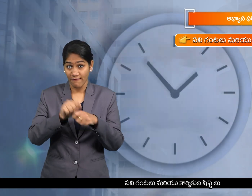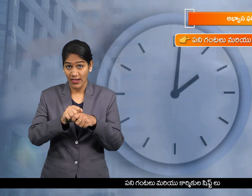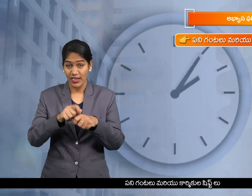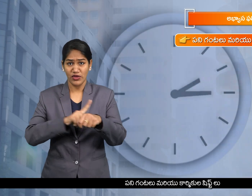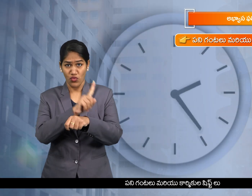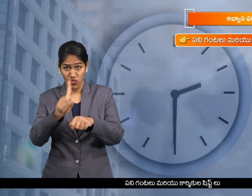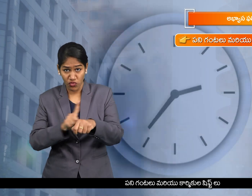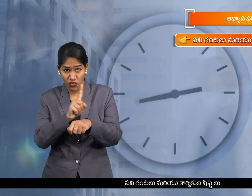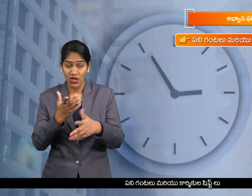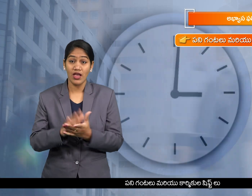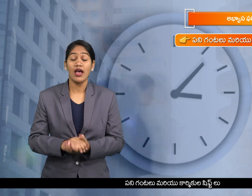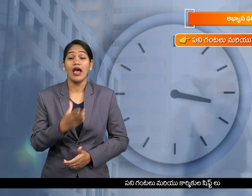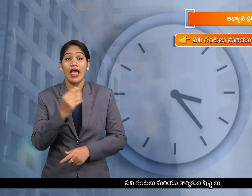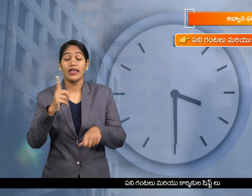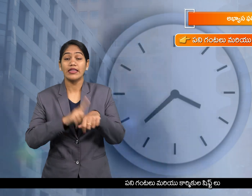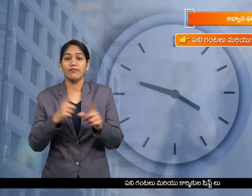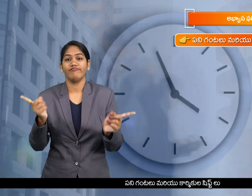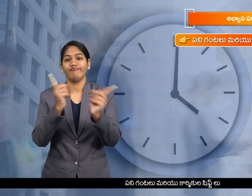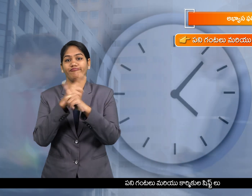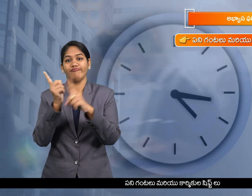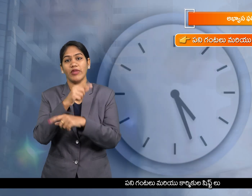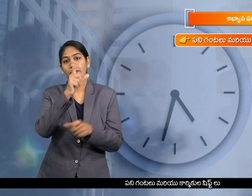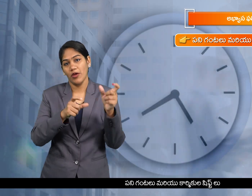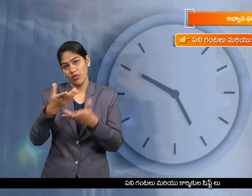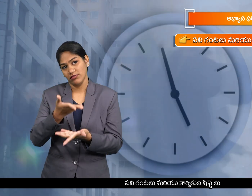పని గంటలు మరియు కార్మికుల షిఫ్ట్లు,